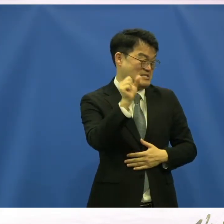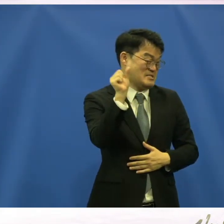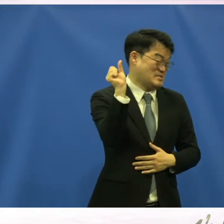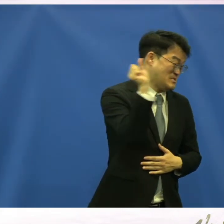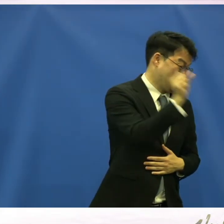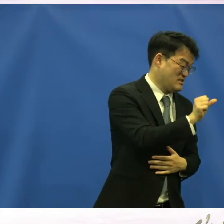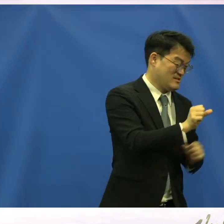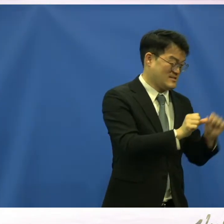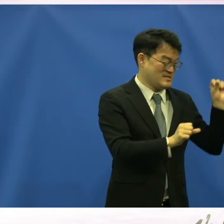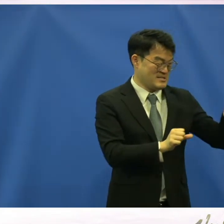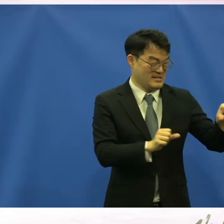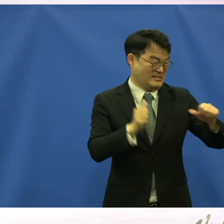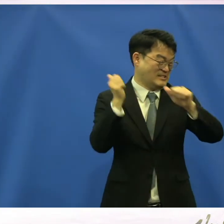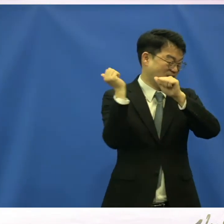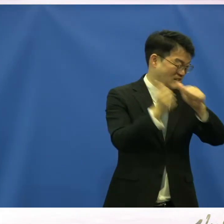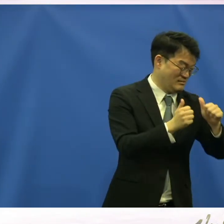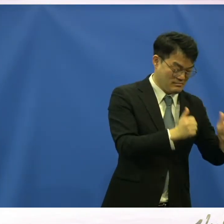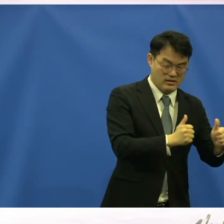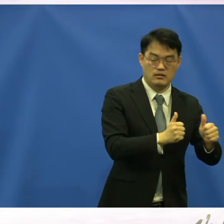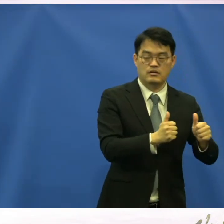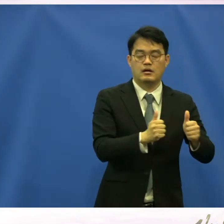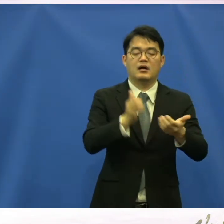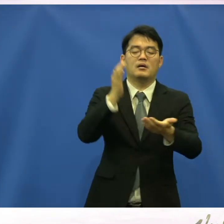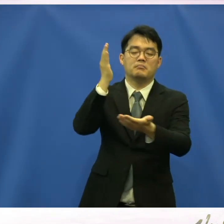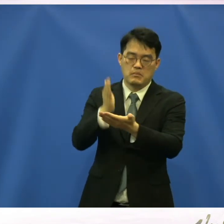어려운 재앙을 만들어서.